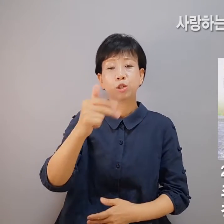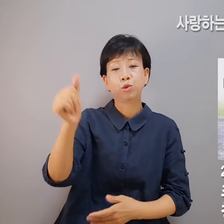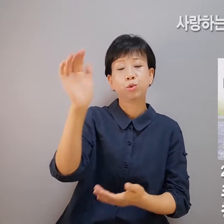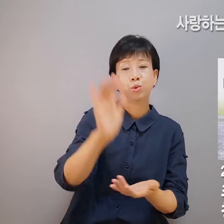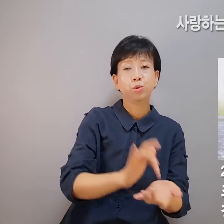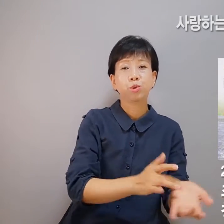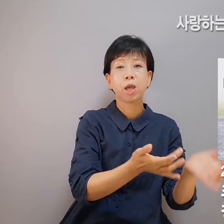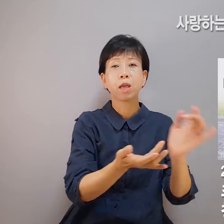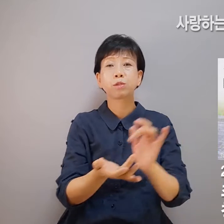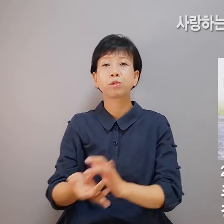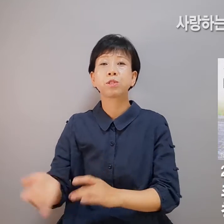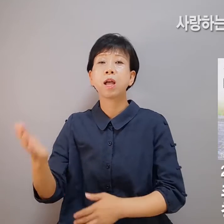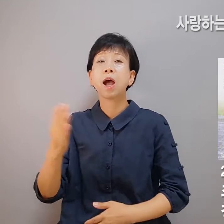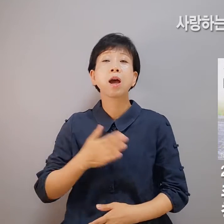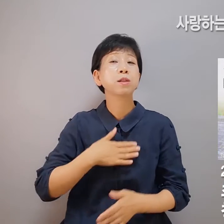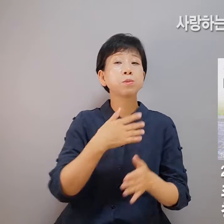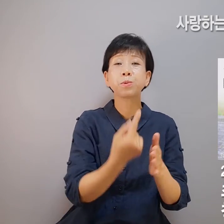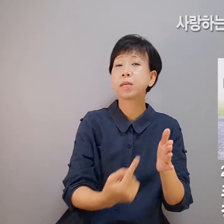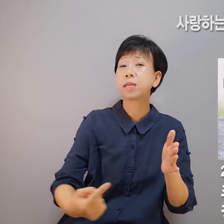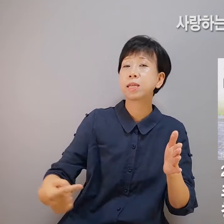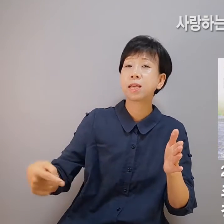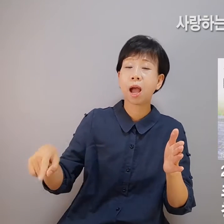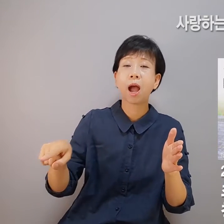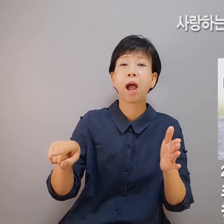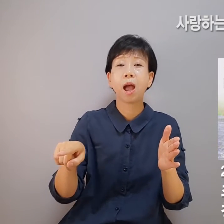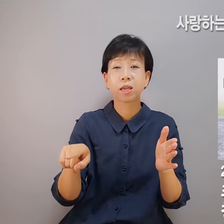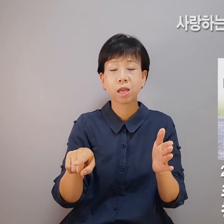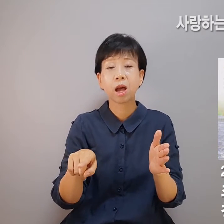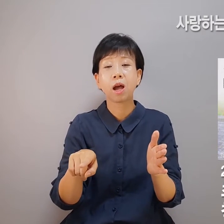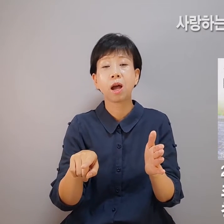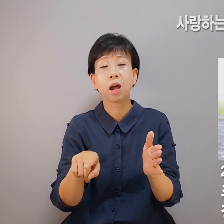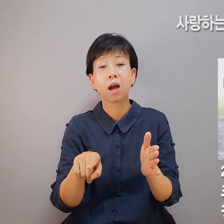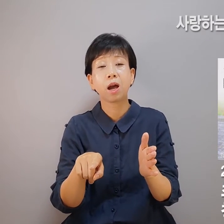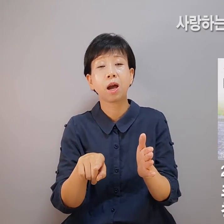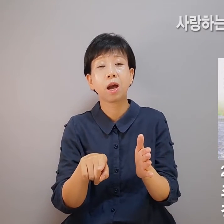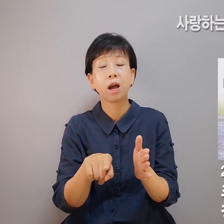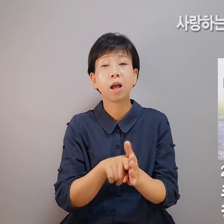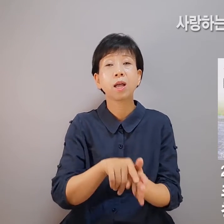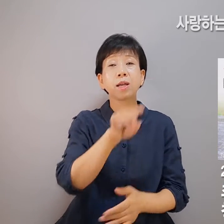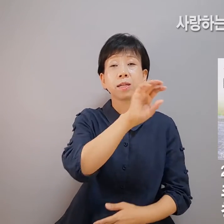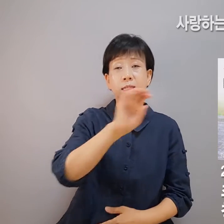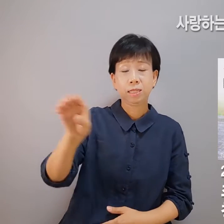주 예수 나를 위하여